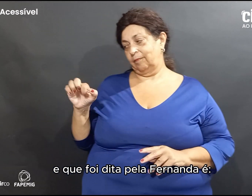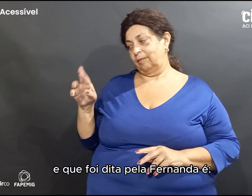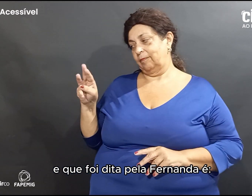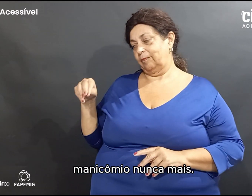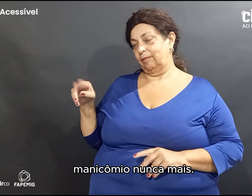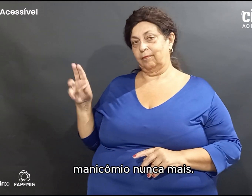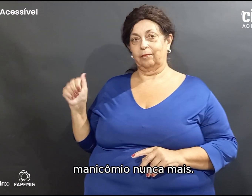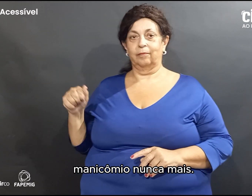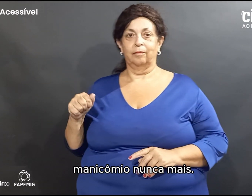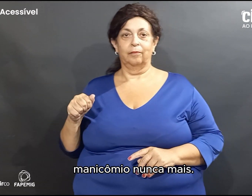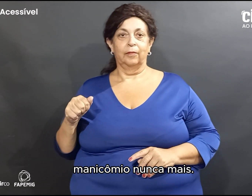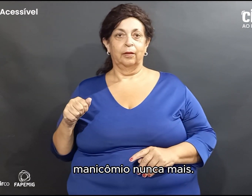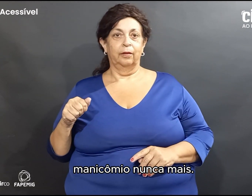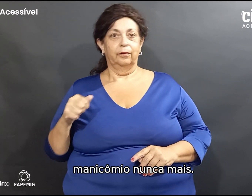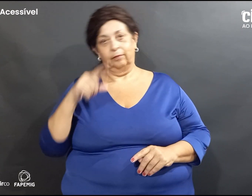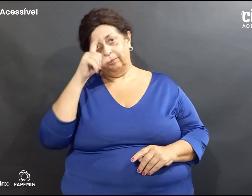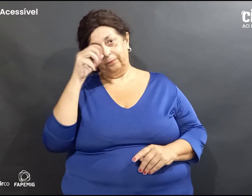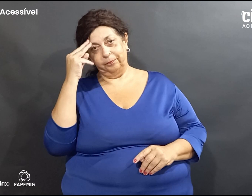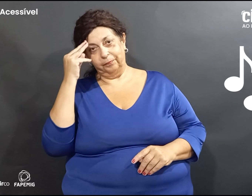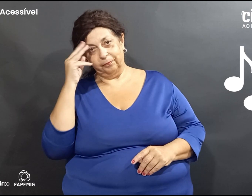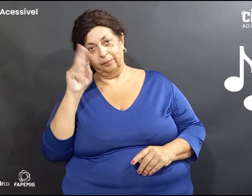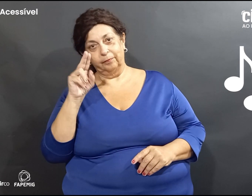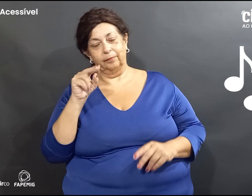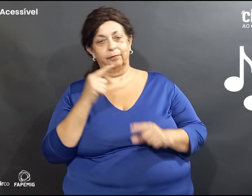é manicômio nunca mais, né?